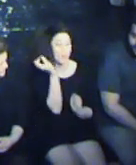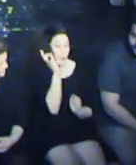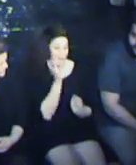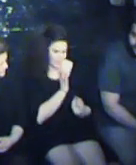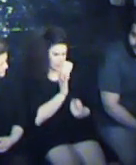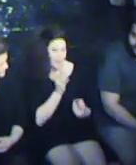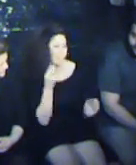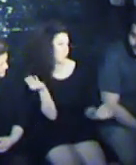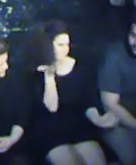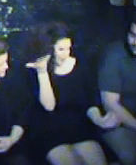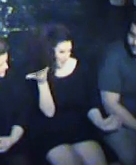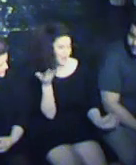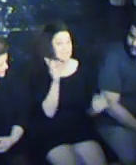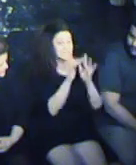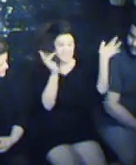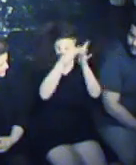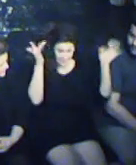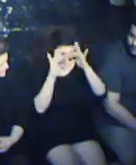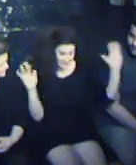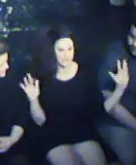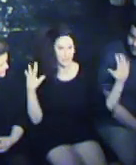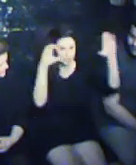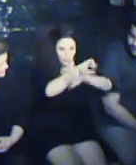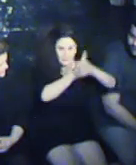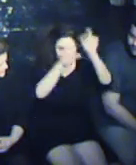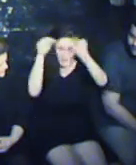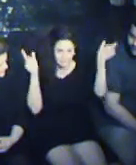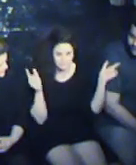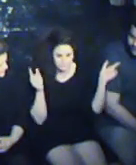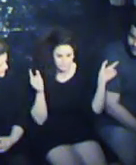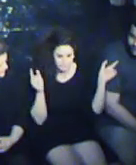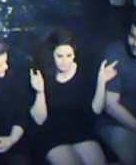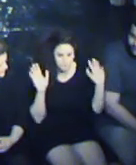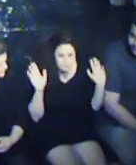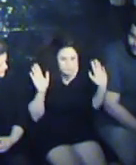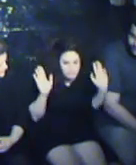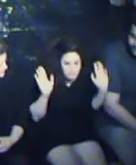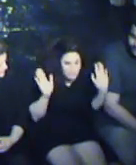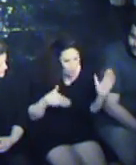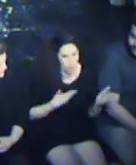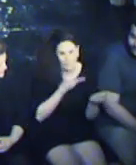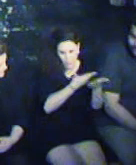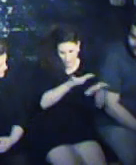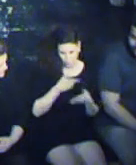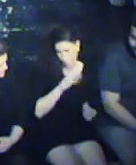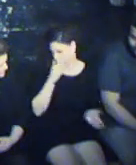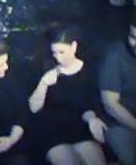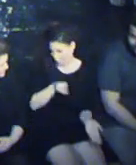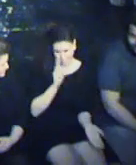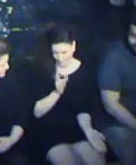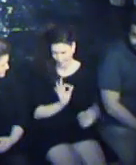muy señoreada, llena de brillantes y todo estrellada. No, no voy a pedir que me ayudéis porque veo que no.